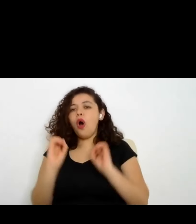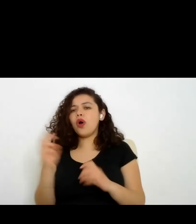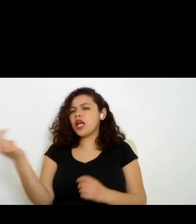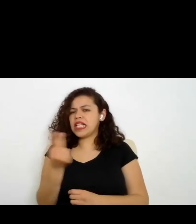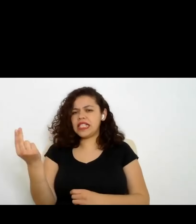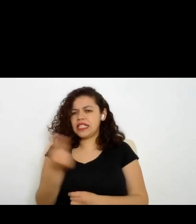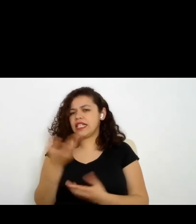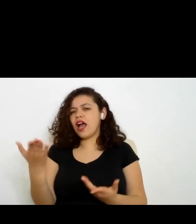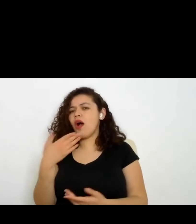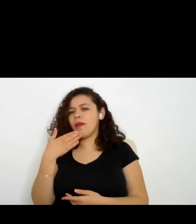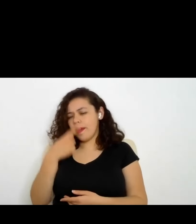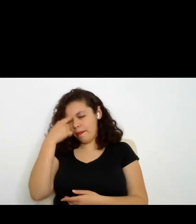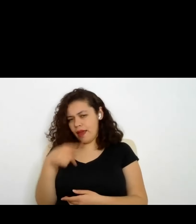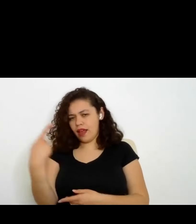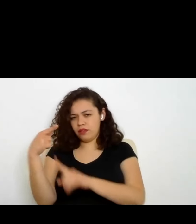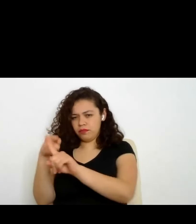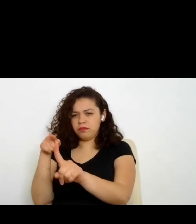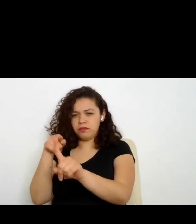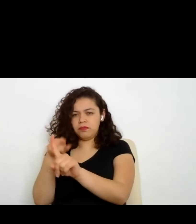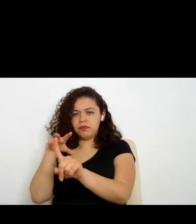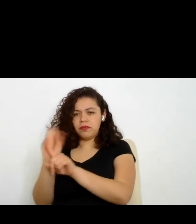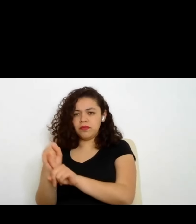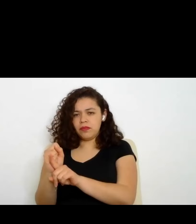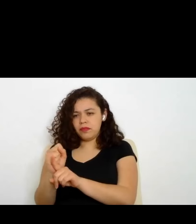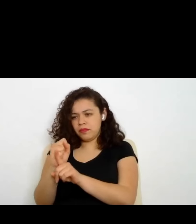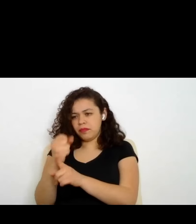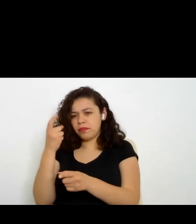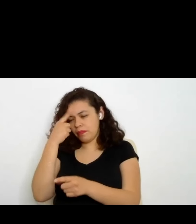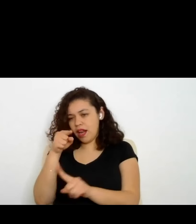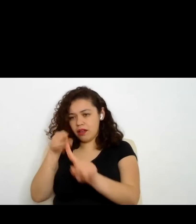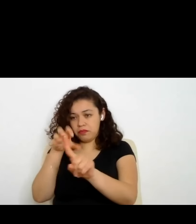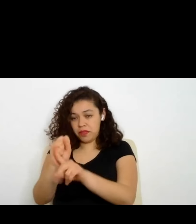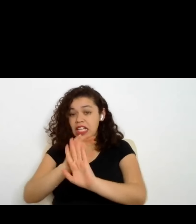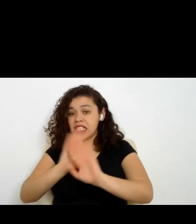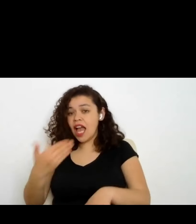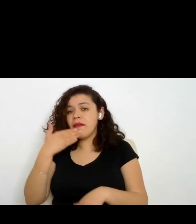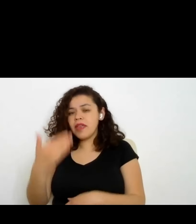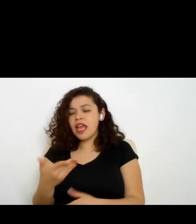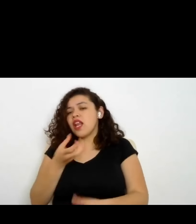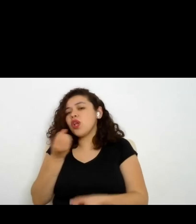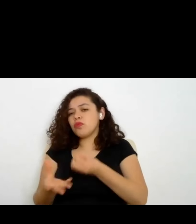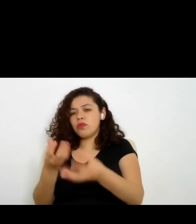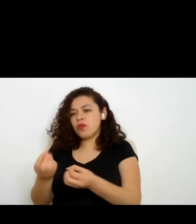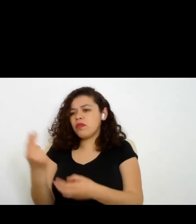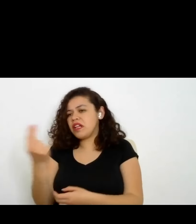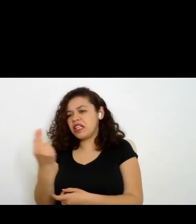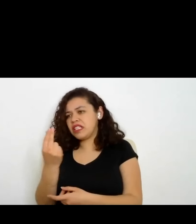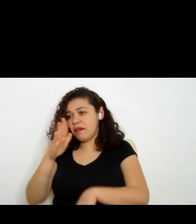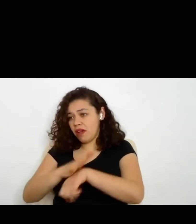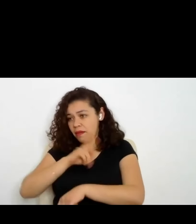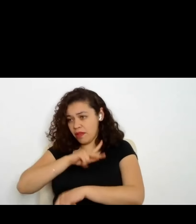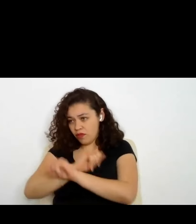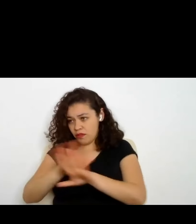necesarios o pertinentes para la finalidad para la cual hubieran sido recabados por el responsable. Entonces, yo